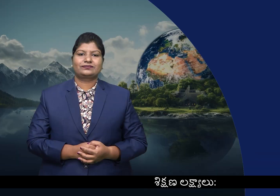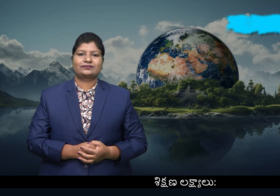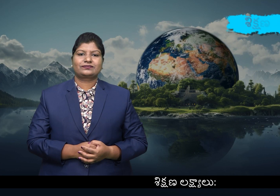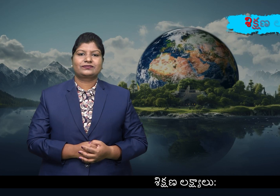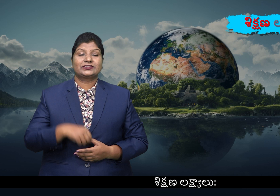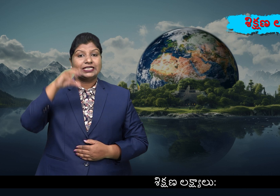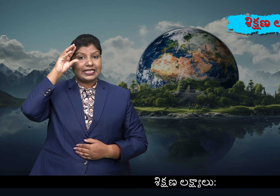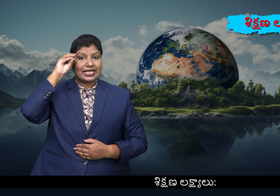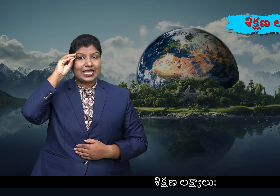శిక్షణా లక్ష్యాలు.